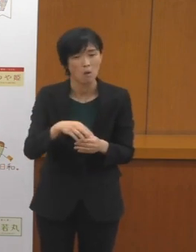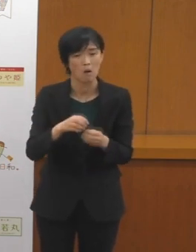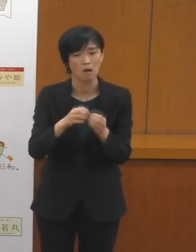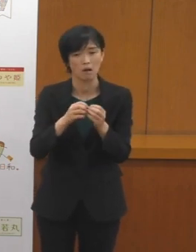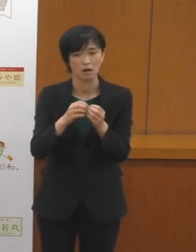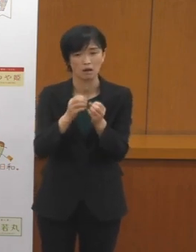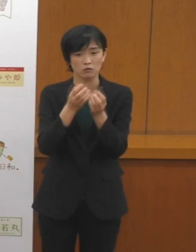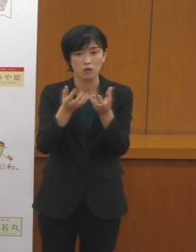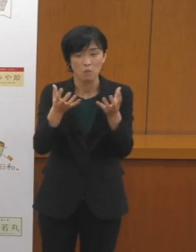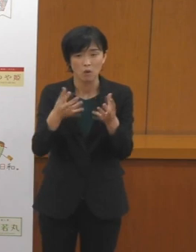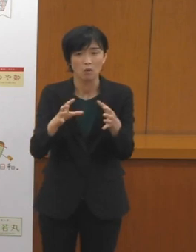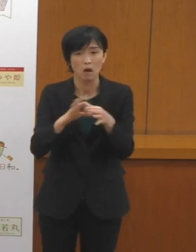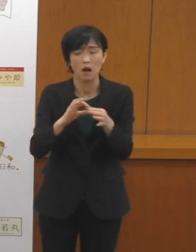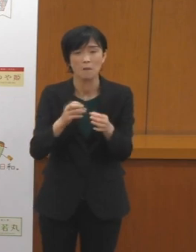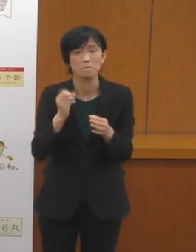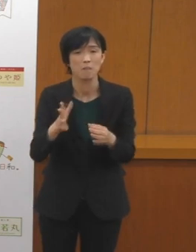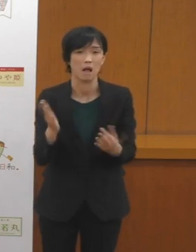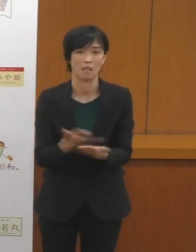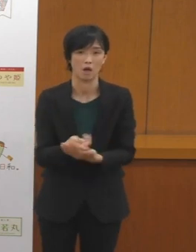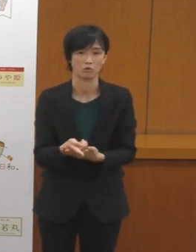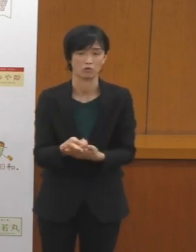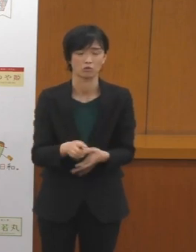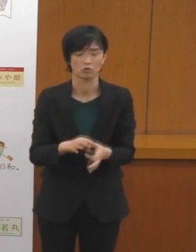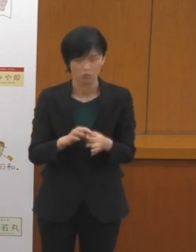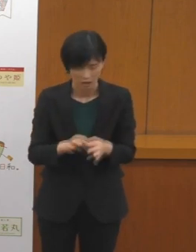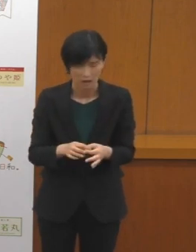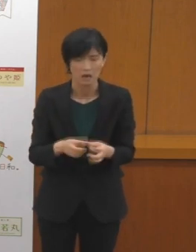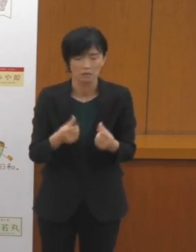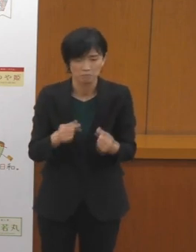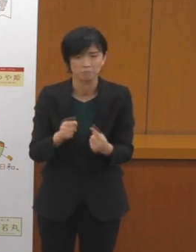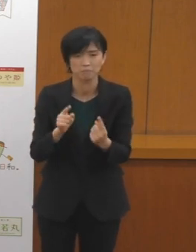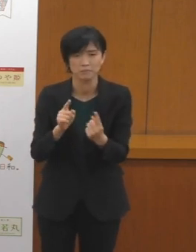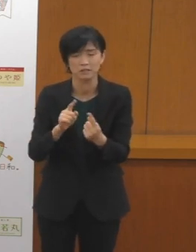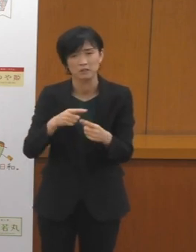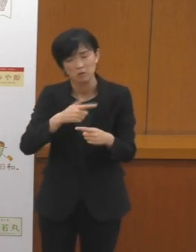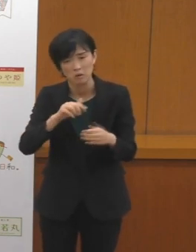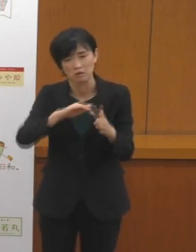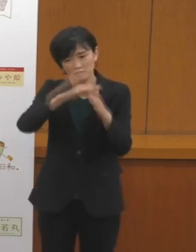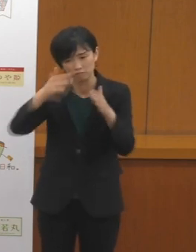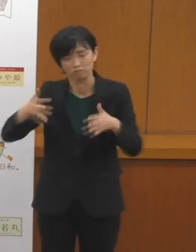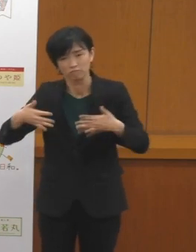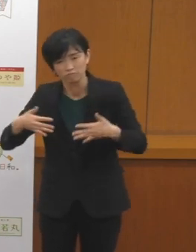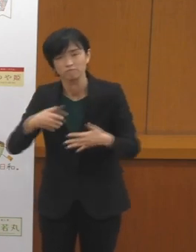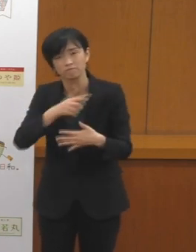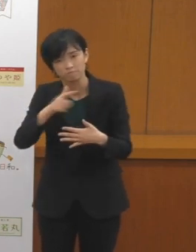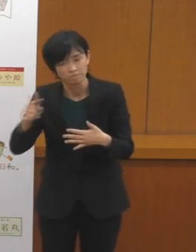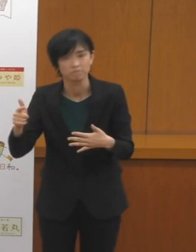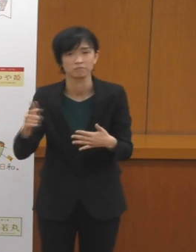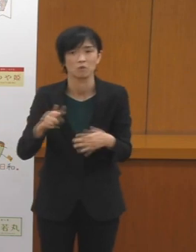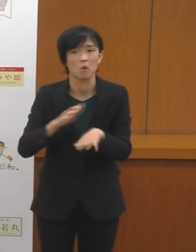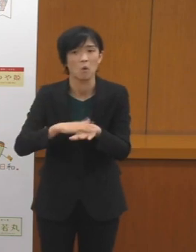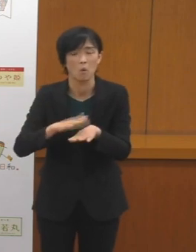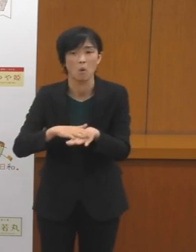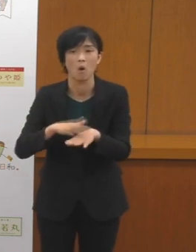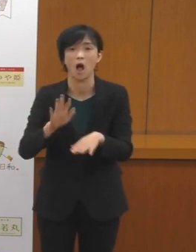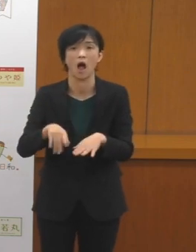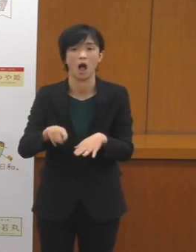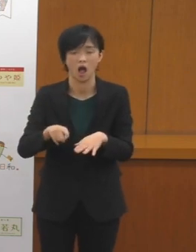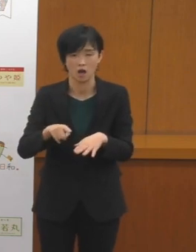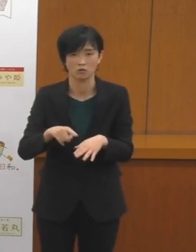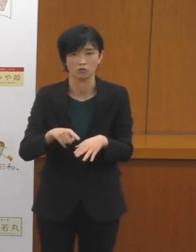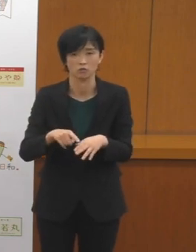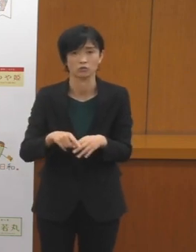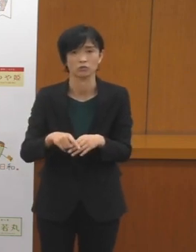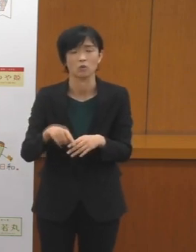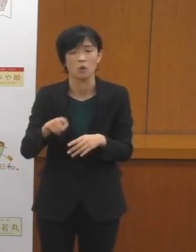その対策というものをですねこれまで行ってきた何種類かの対策ありますしこれ